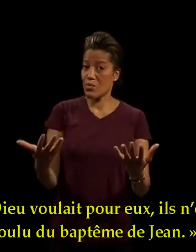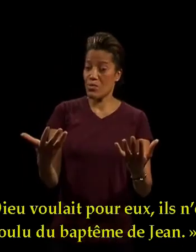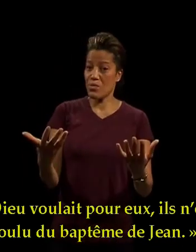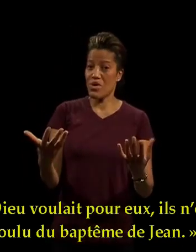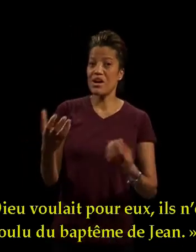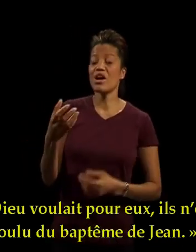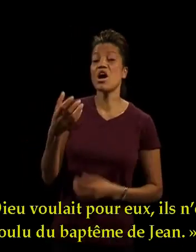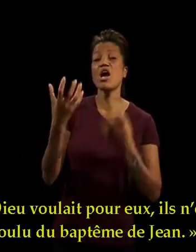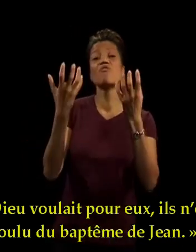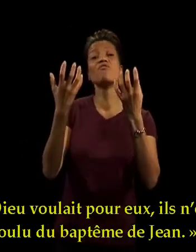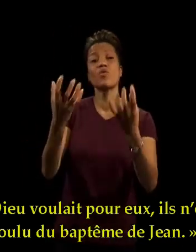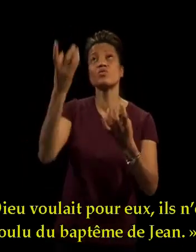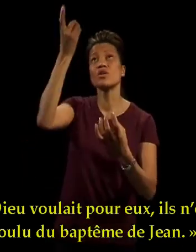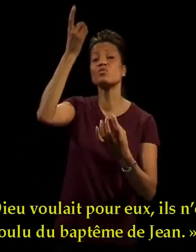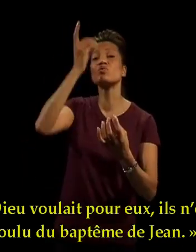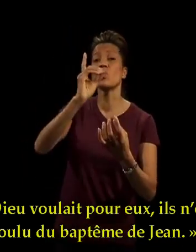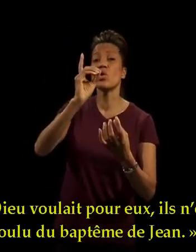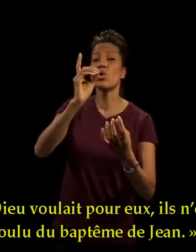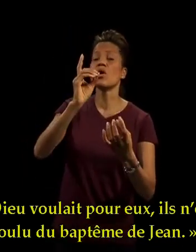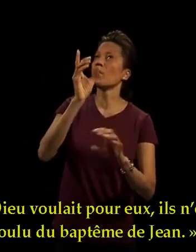Ils n'ont pas voulu du baptême de Jean.